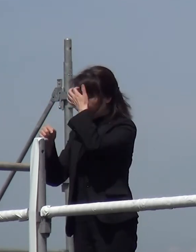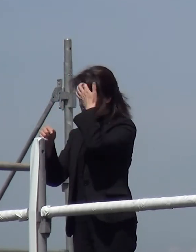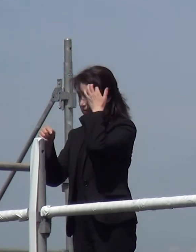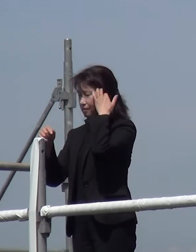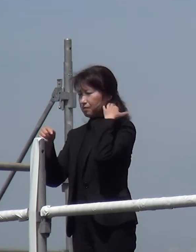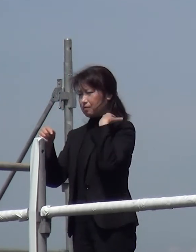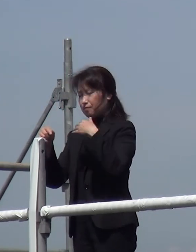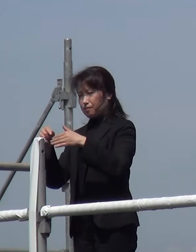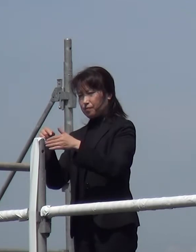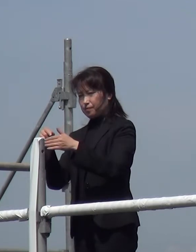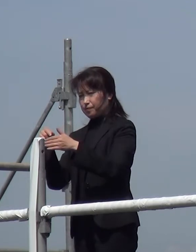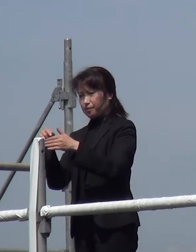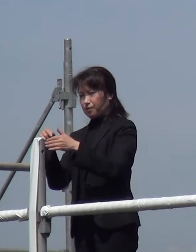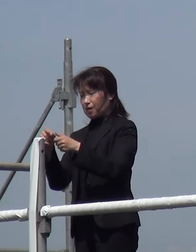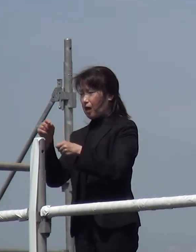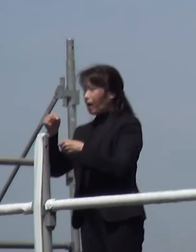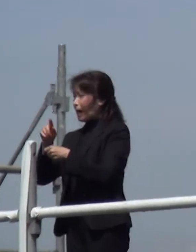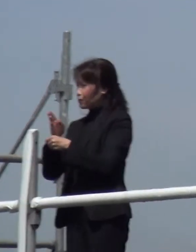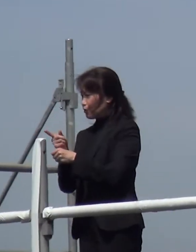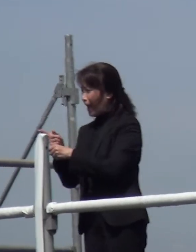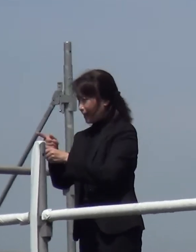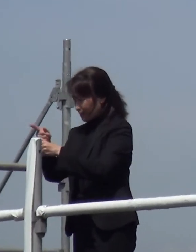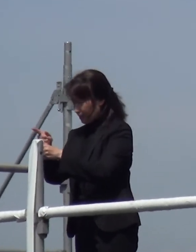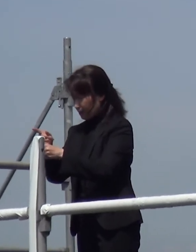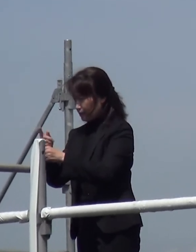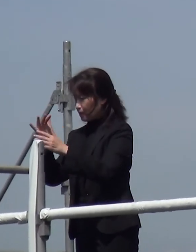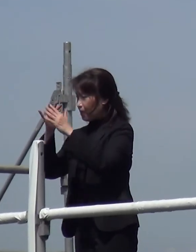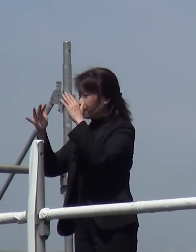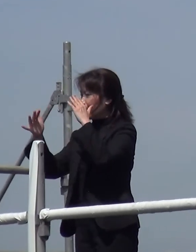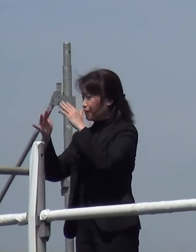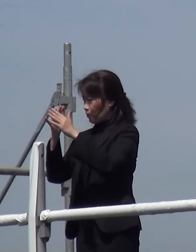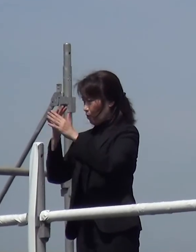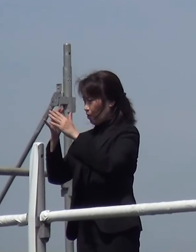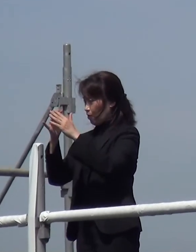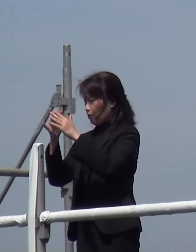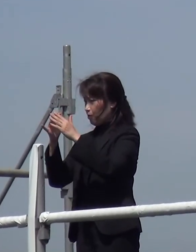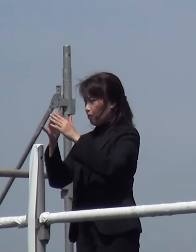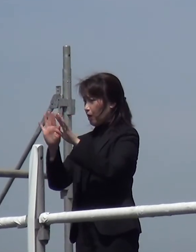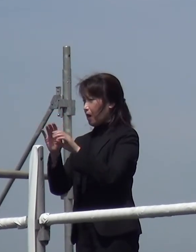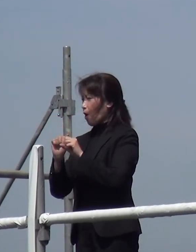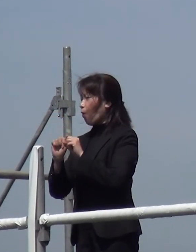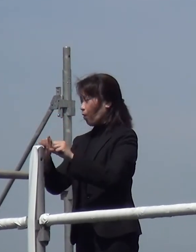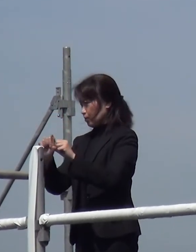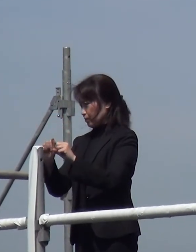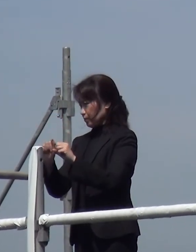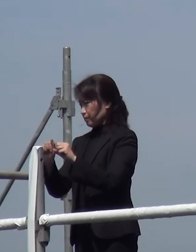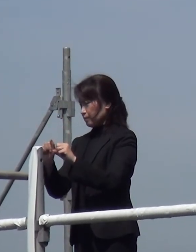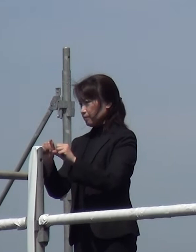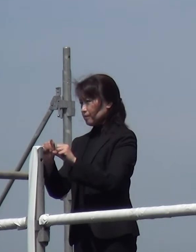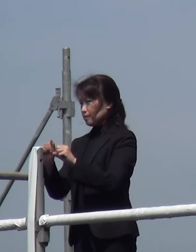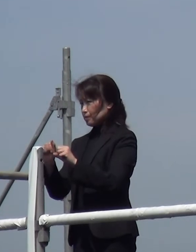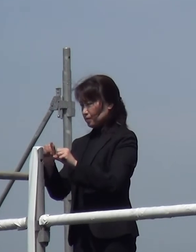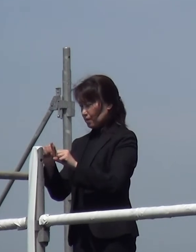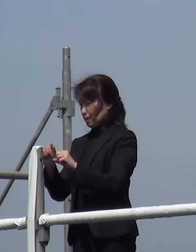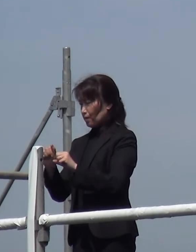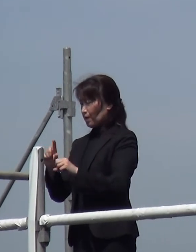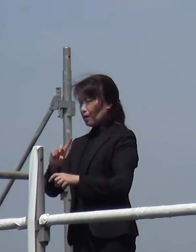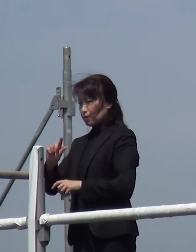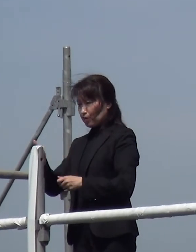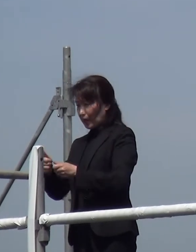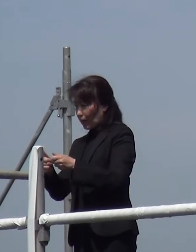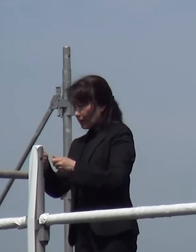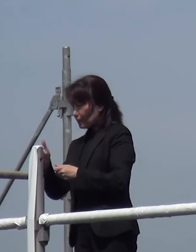は核兵器による戦争に、それは違いないです。こんなにたくさんの核兵器があるんです